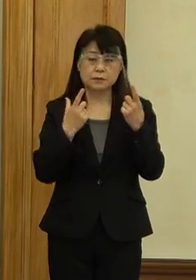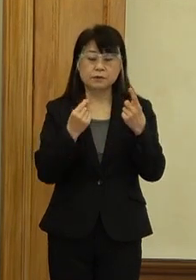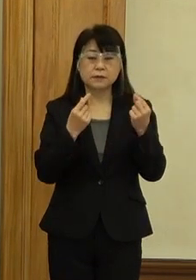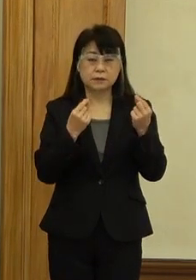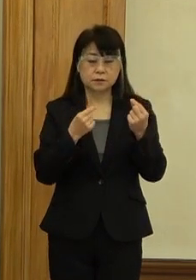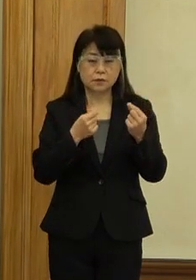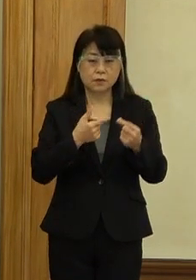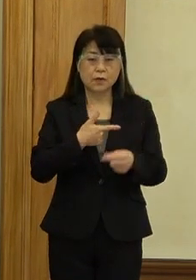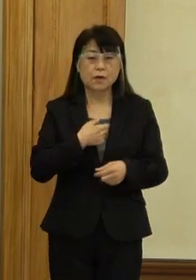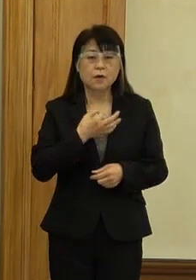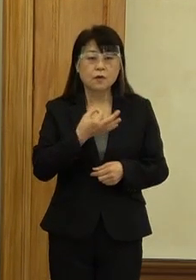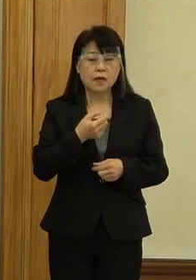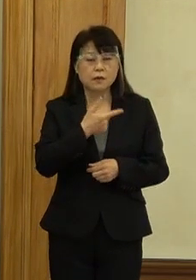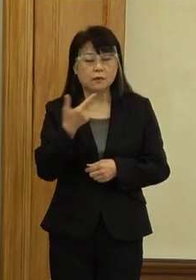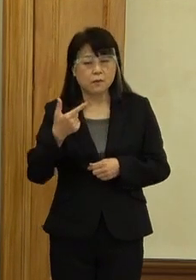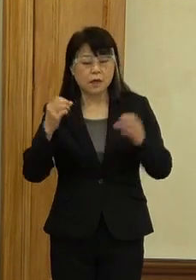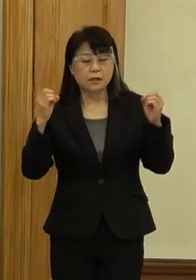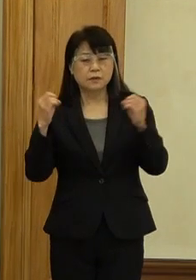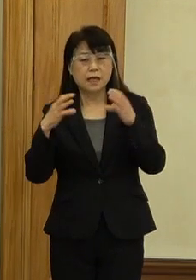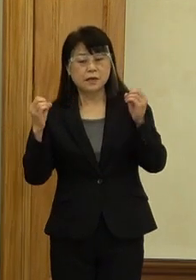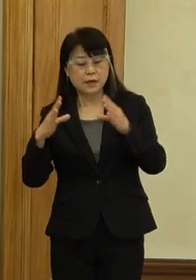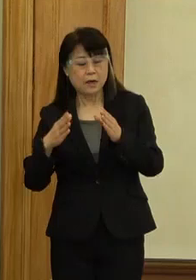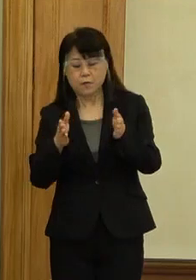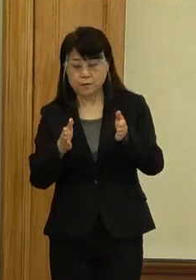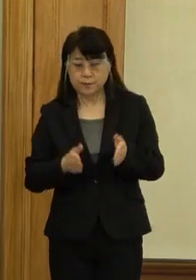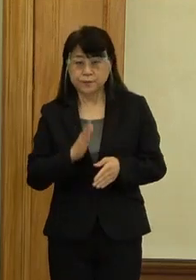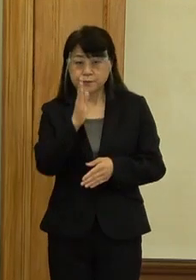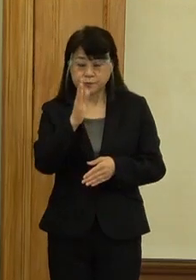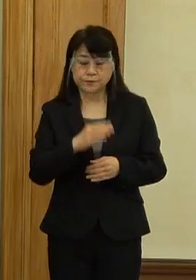大声での会話を控えるようお願いをいたします。